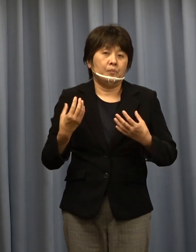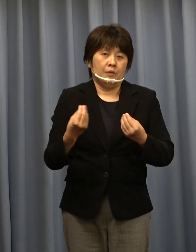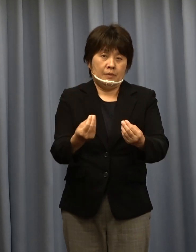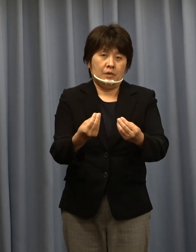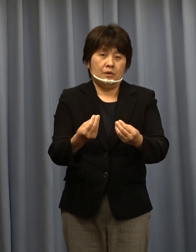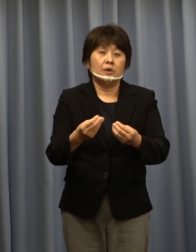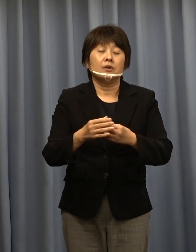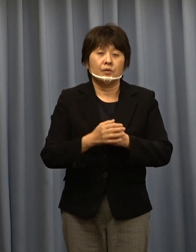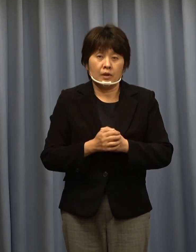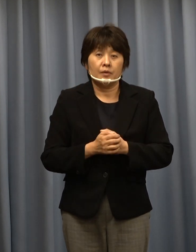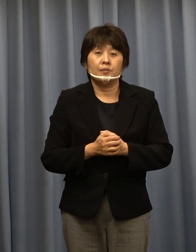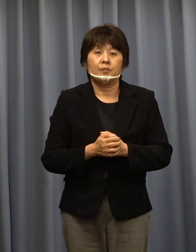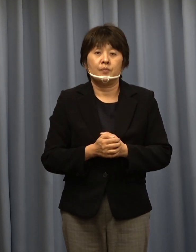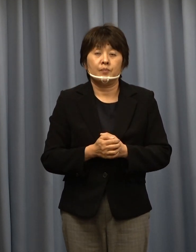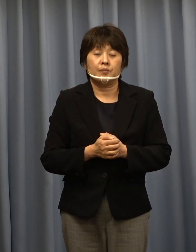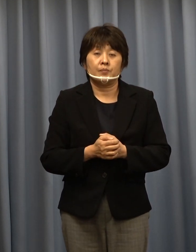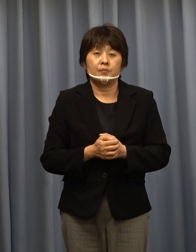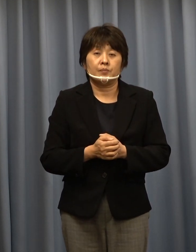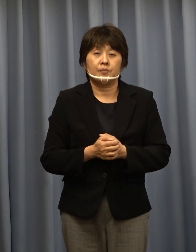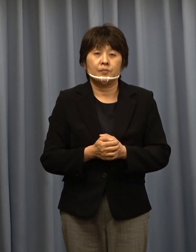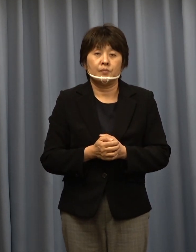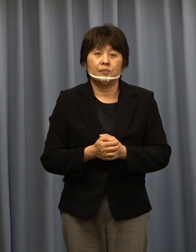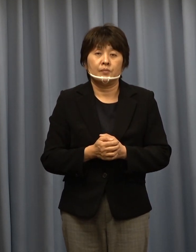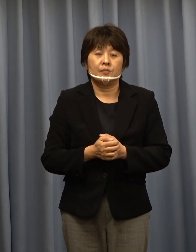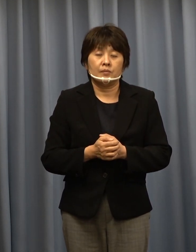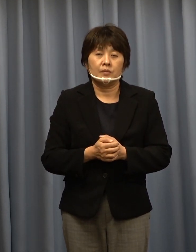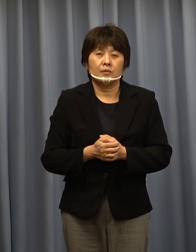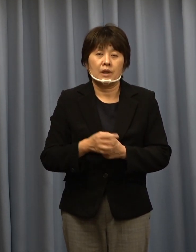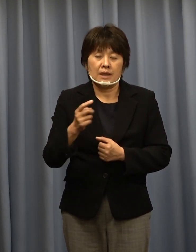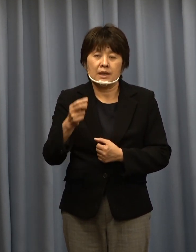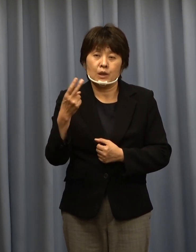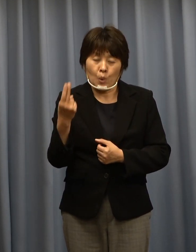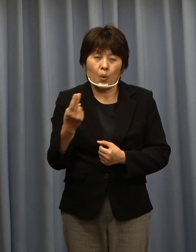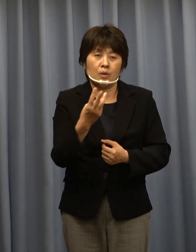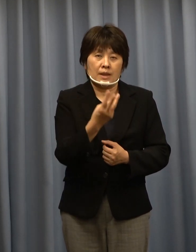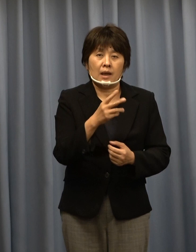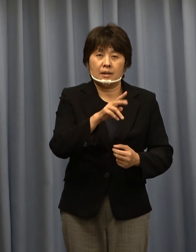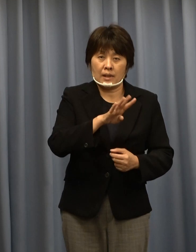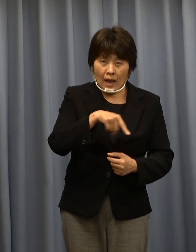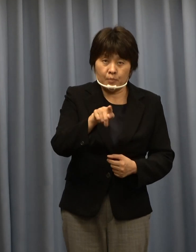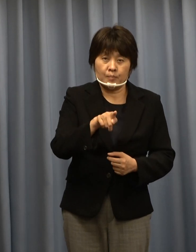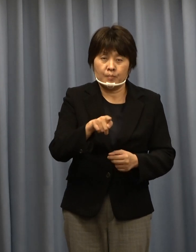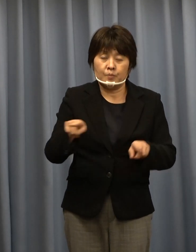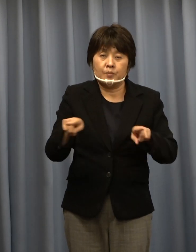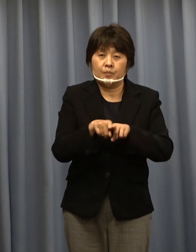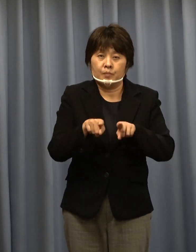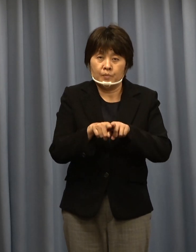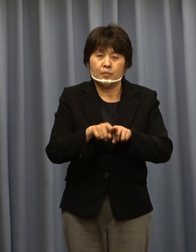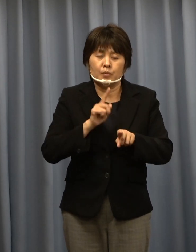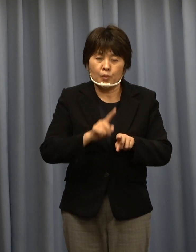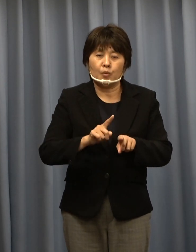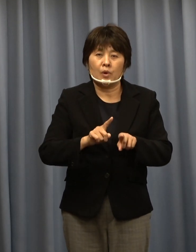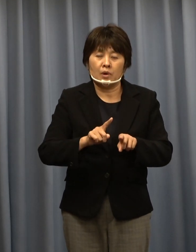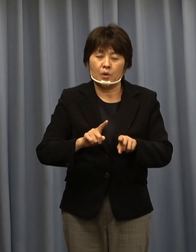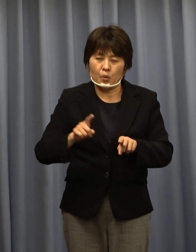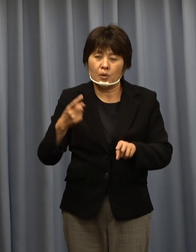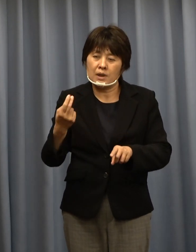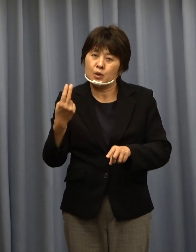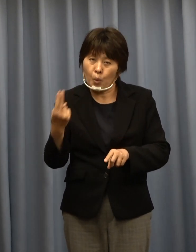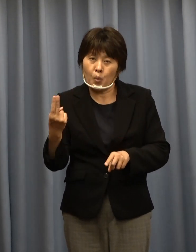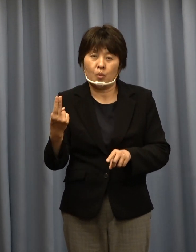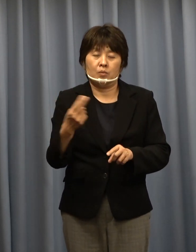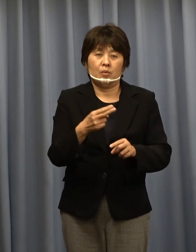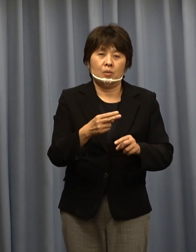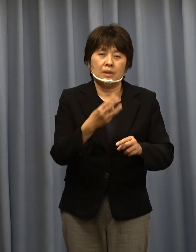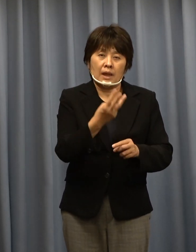されてきたところでございます。1都3県でというところについて、 それではどういう違いがあるのか